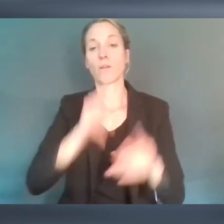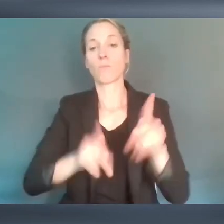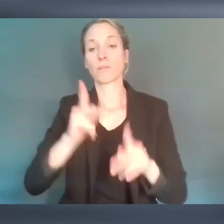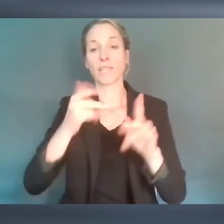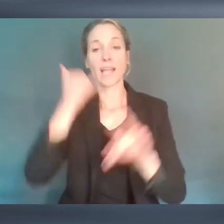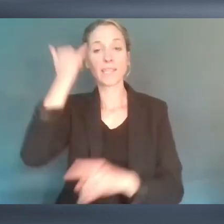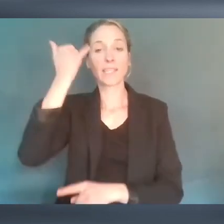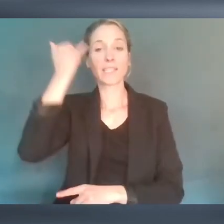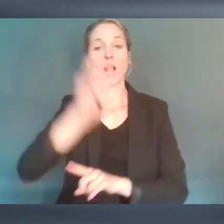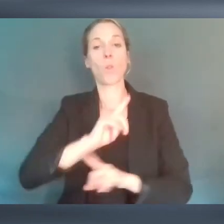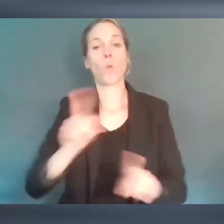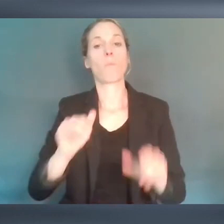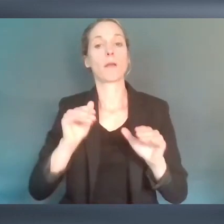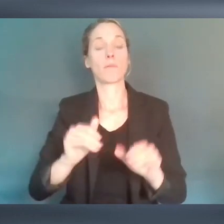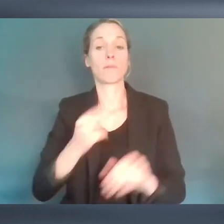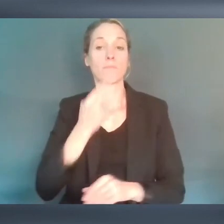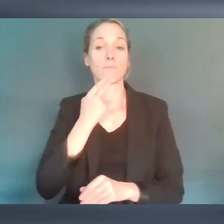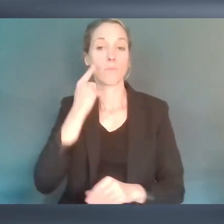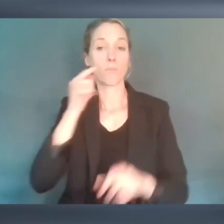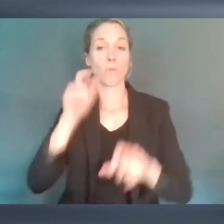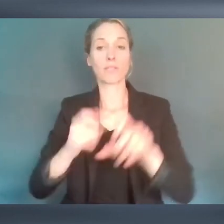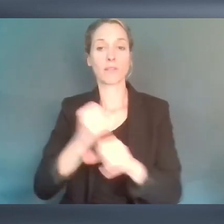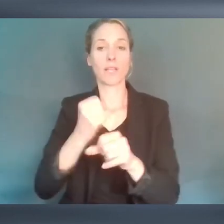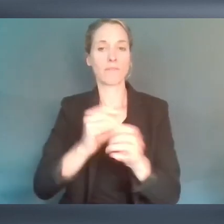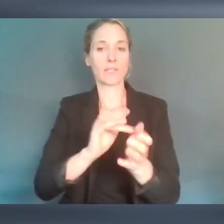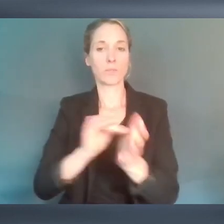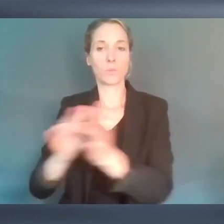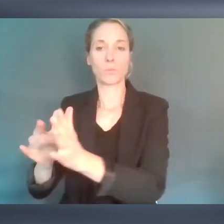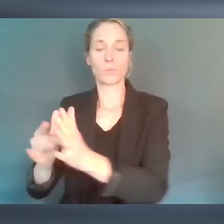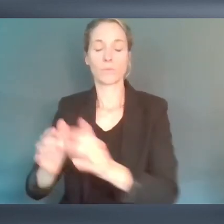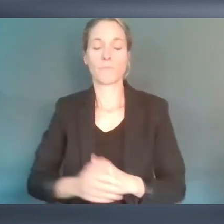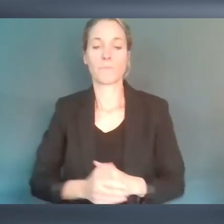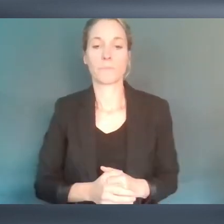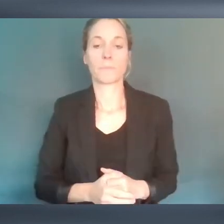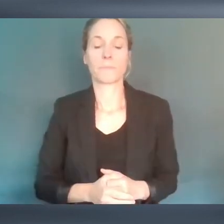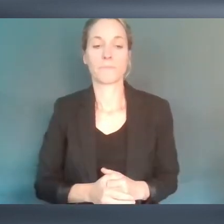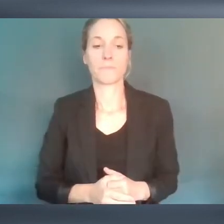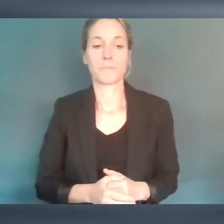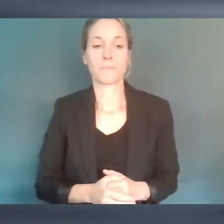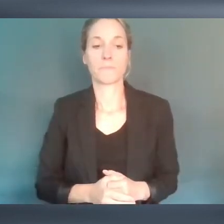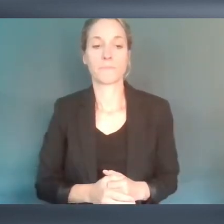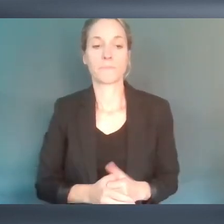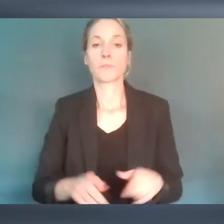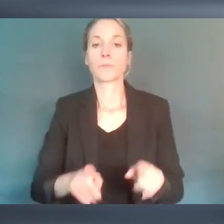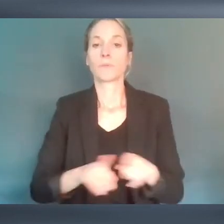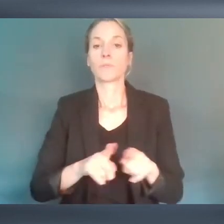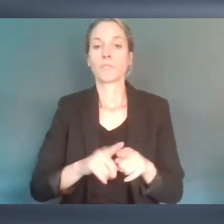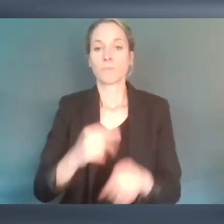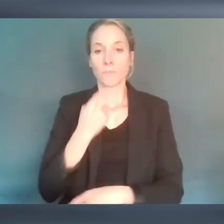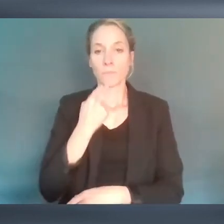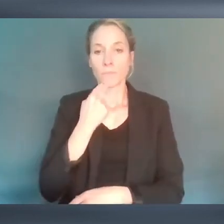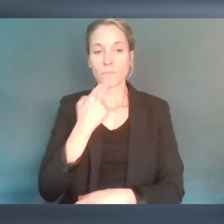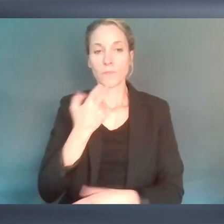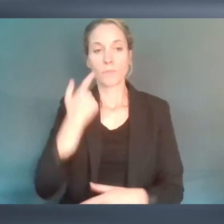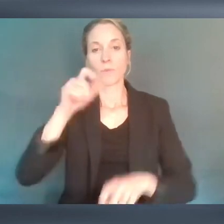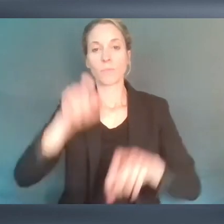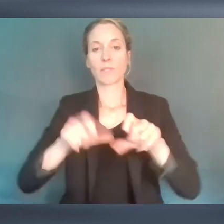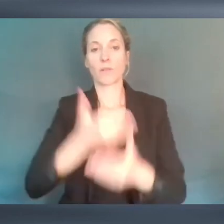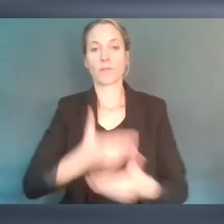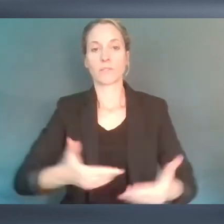employés a priori, et qu'il est également de fait utile aux personnes en situation de